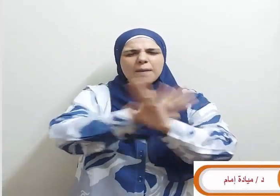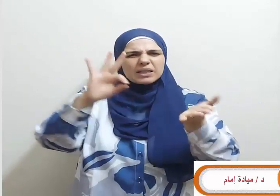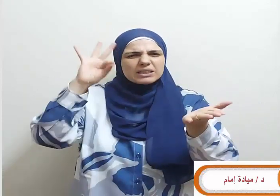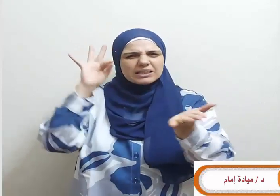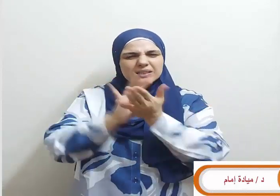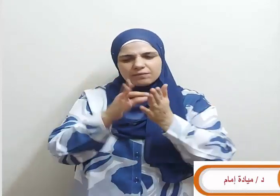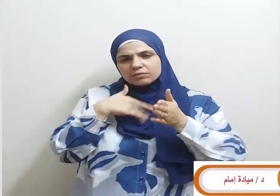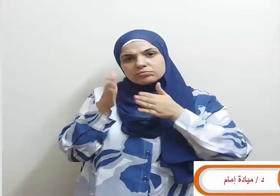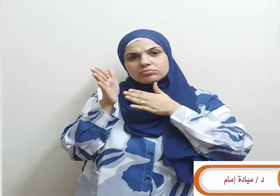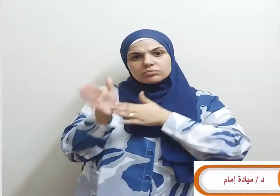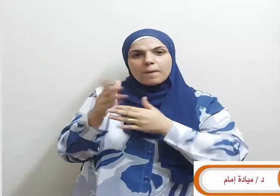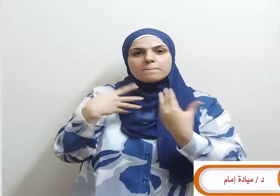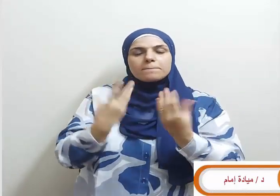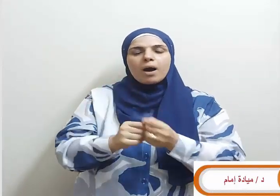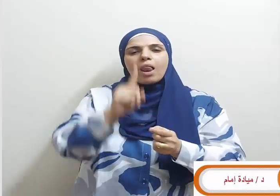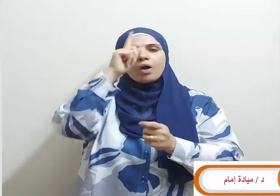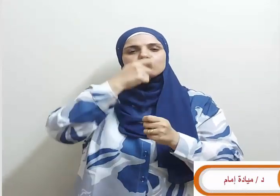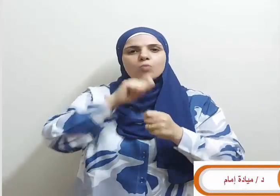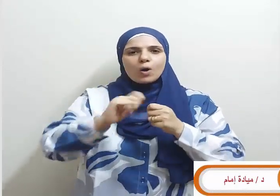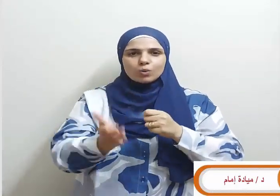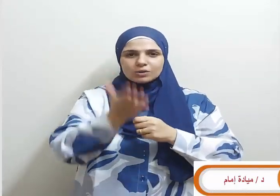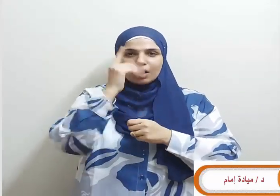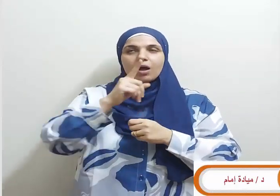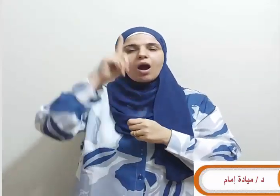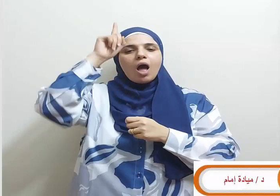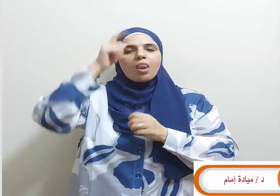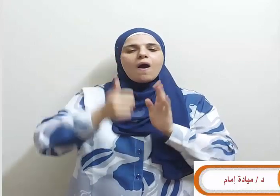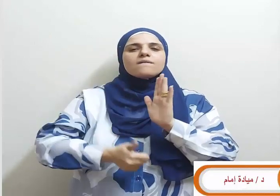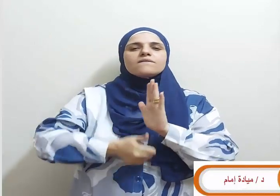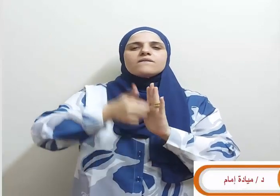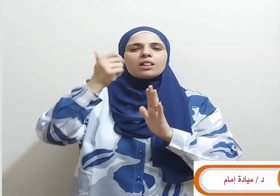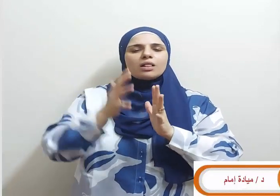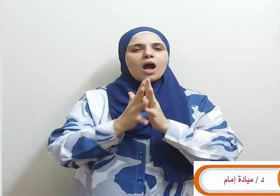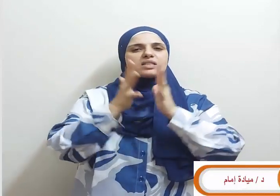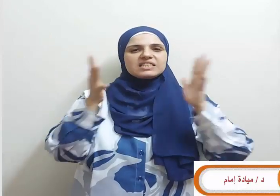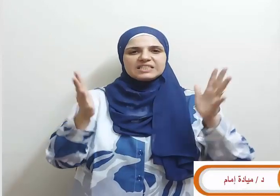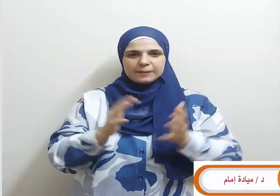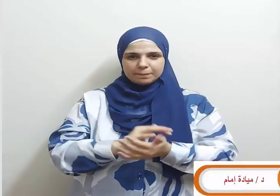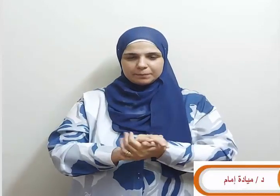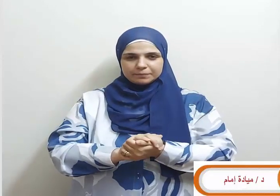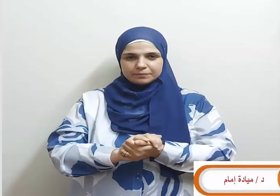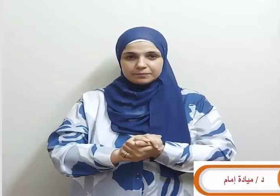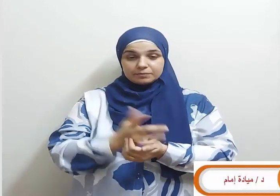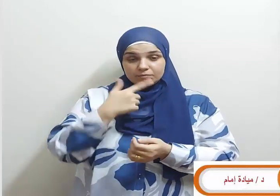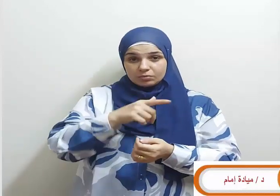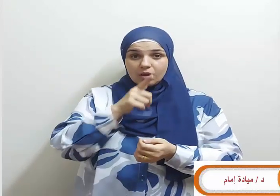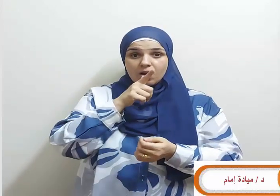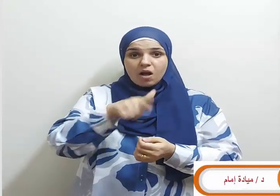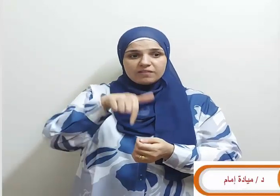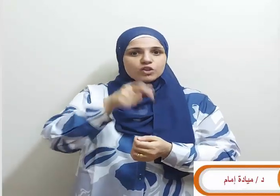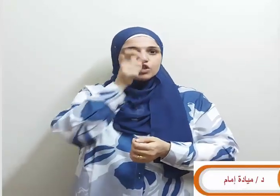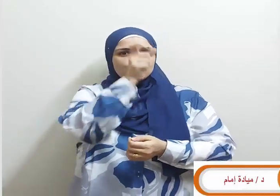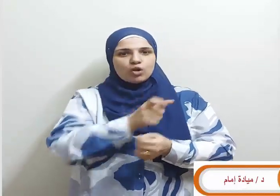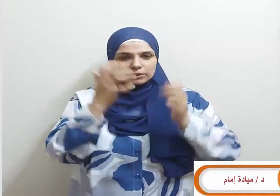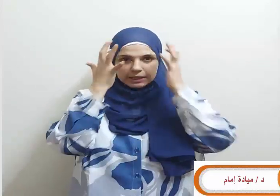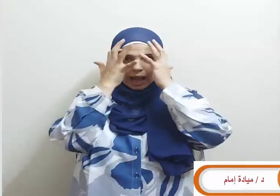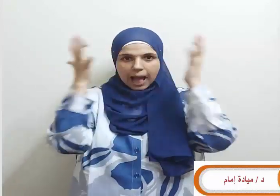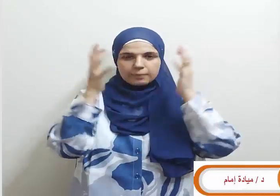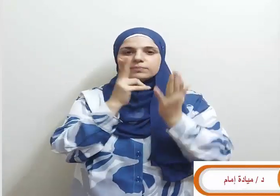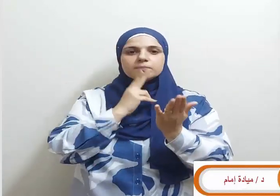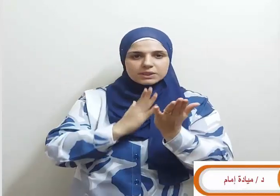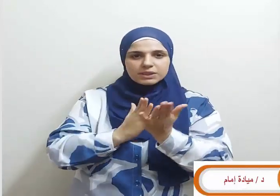واتبعوا رضوان الله والله ذو فضل عظيم وقد قال احد الحكماء